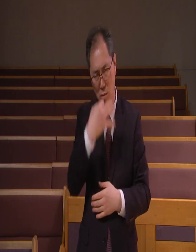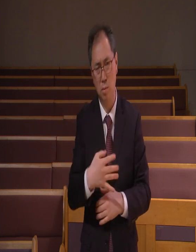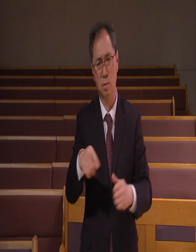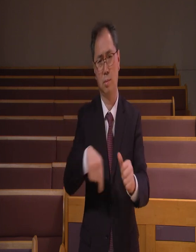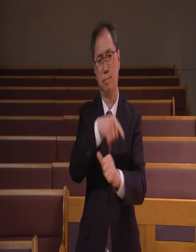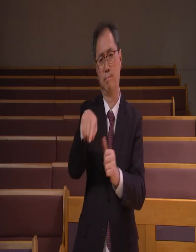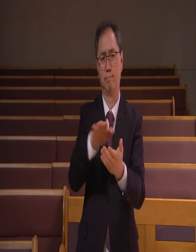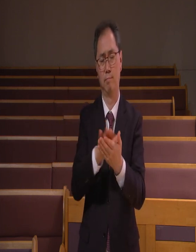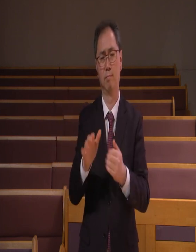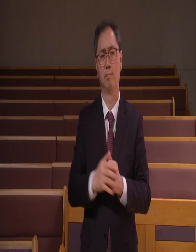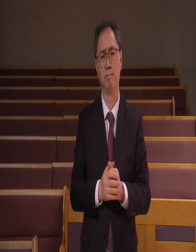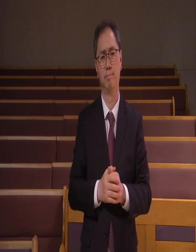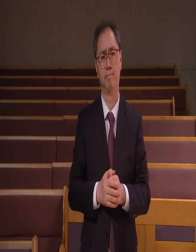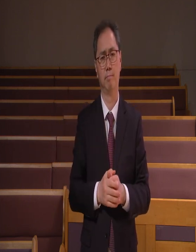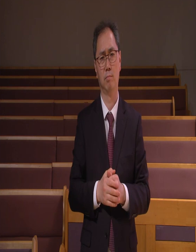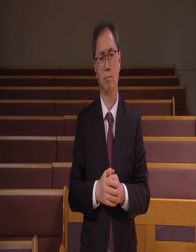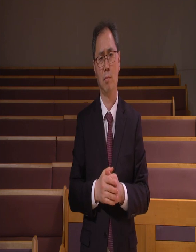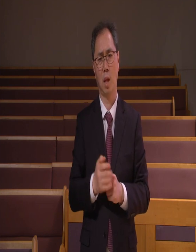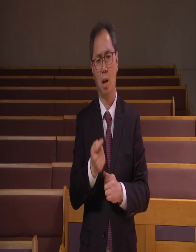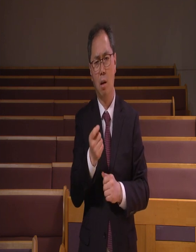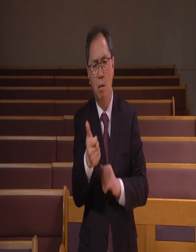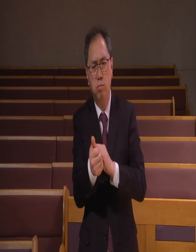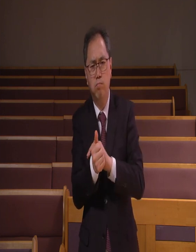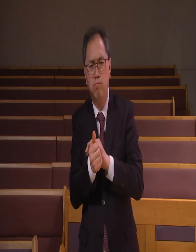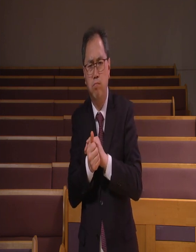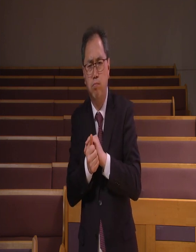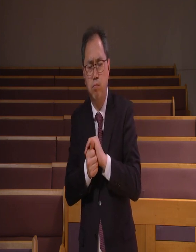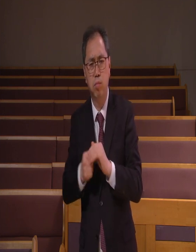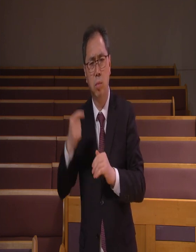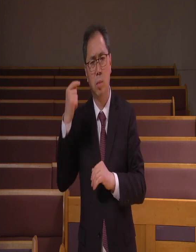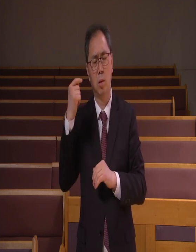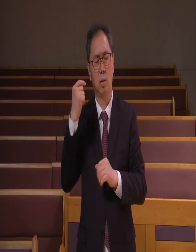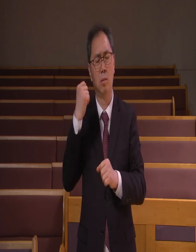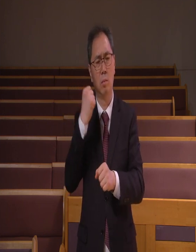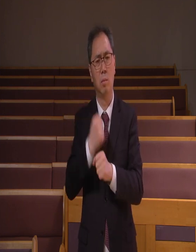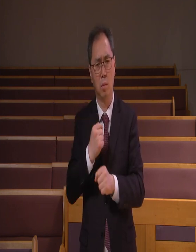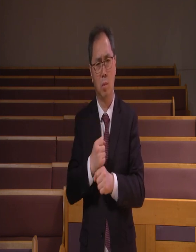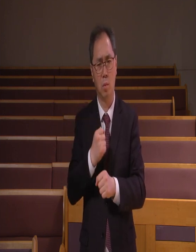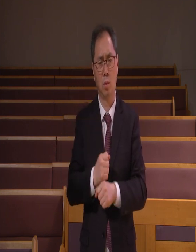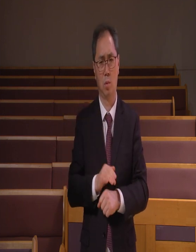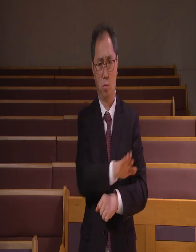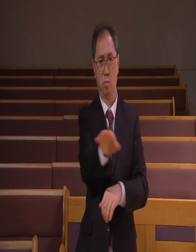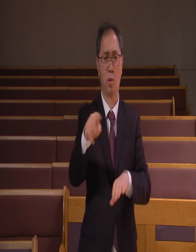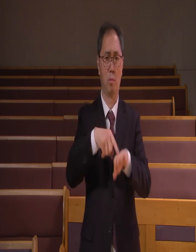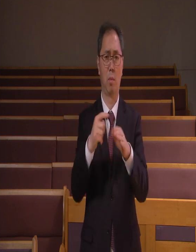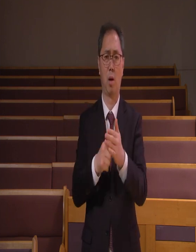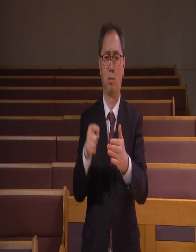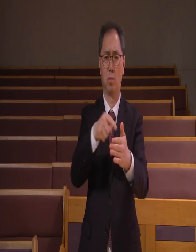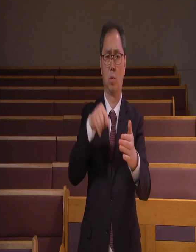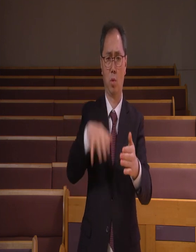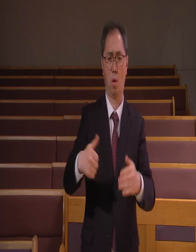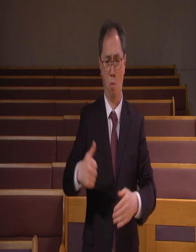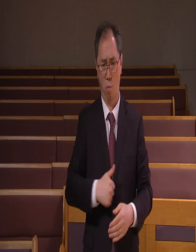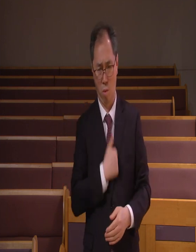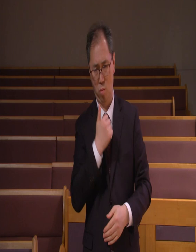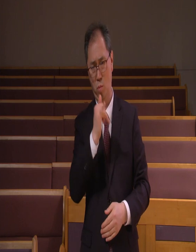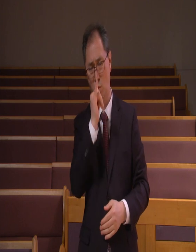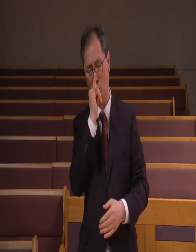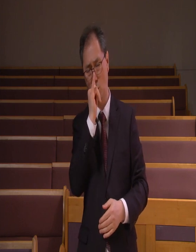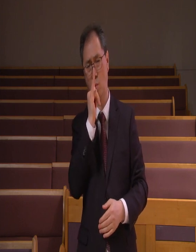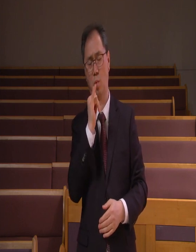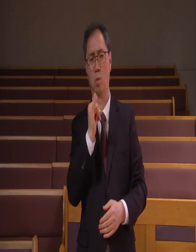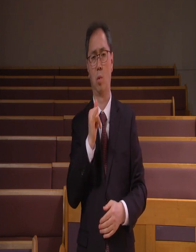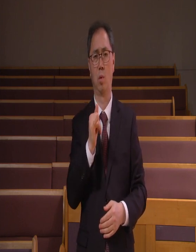합니다. 자꾸만 뒷걸음질 치게 하죠. 자꾸만 우리의 마음속에 화가 나고 분노가